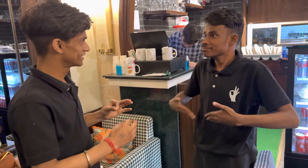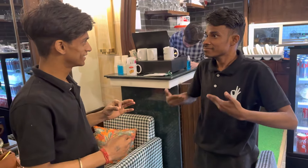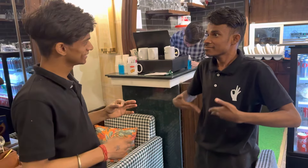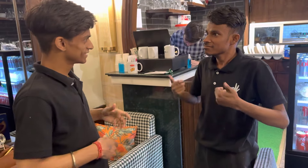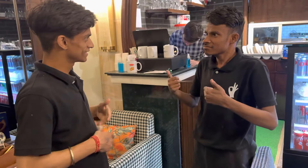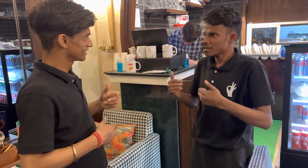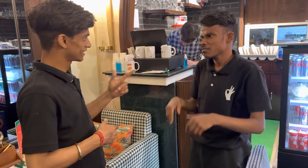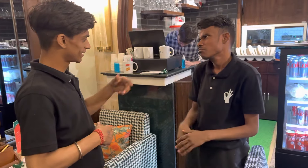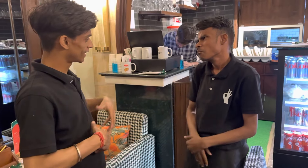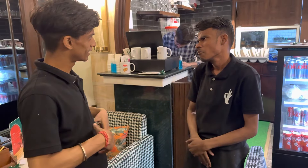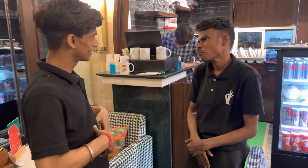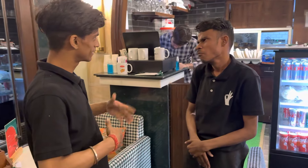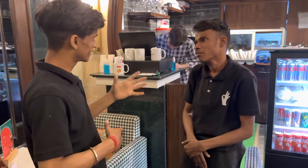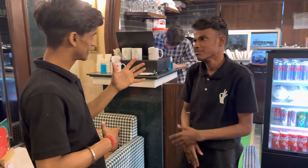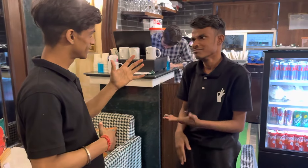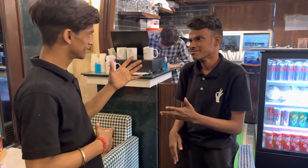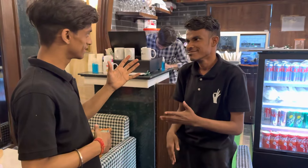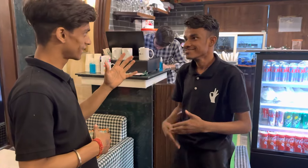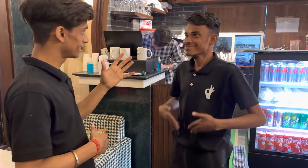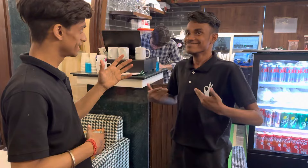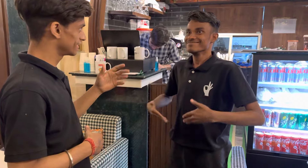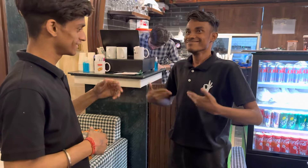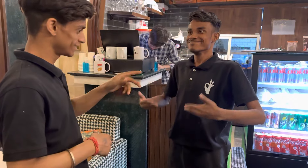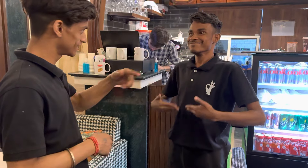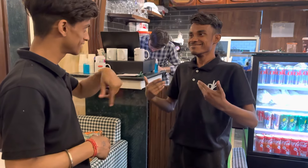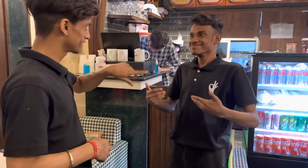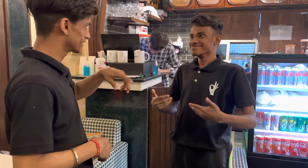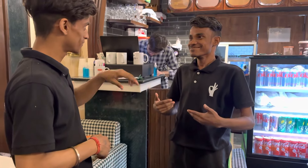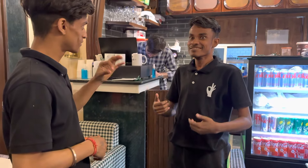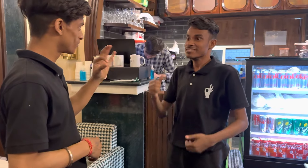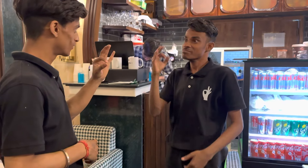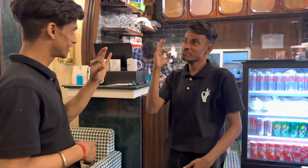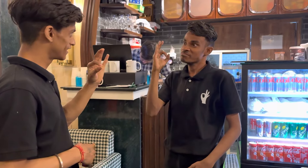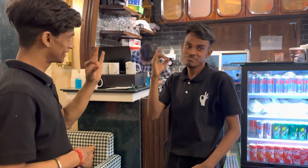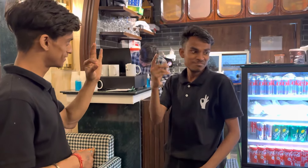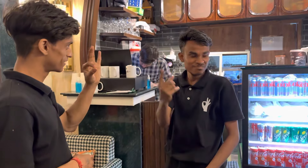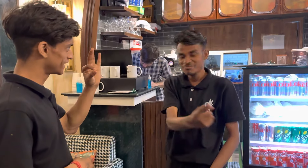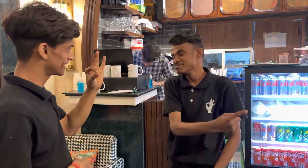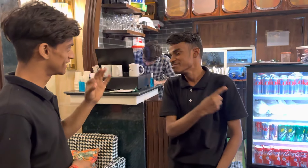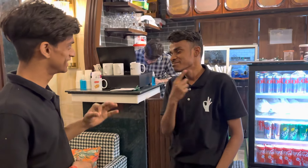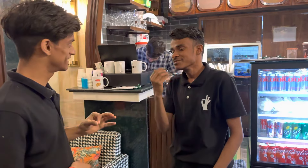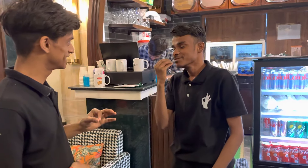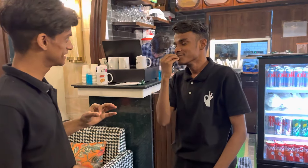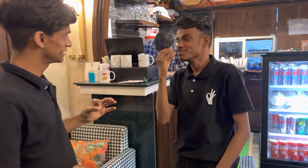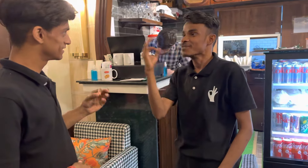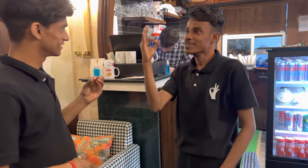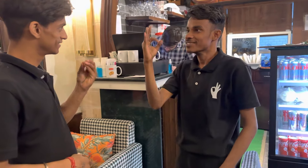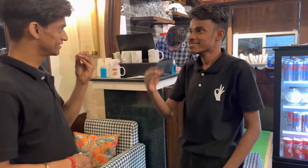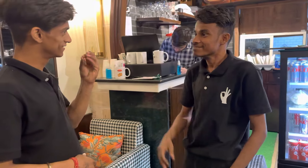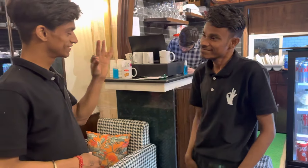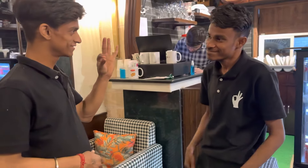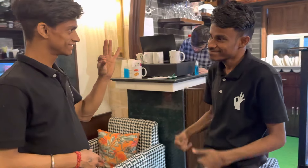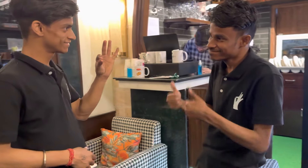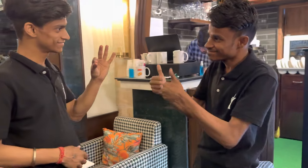का. सुपर पावरफुल लोग, सुपर अमेजिंग, क्या बात है यार. वी कैन सी हाउ हैप्पी दे